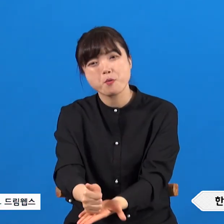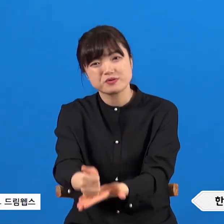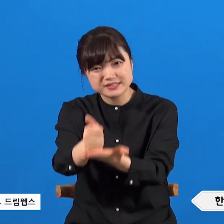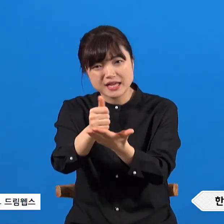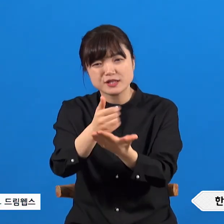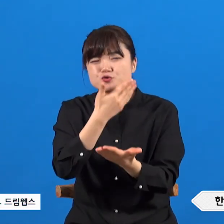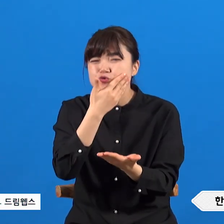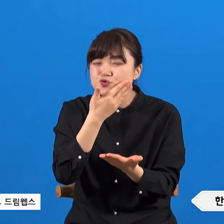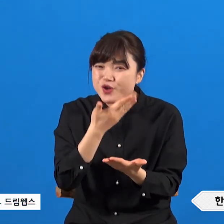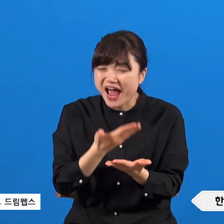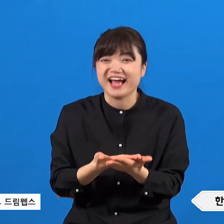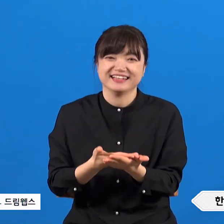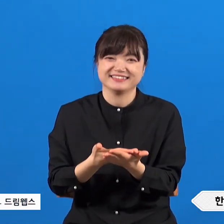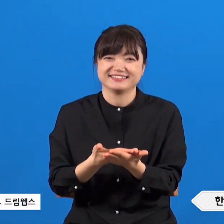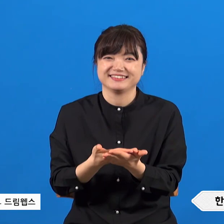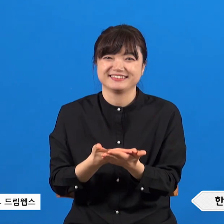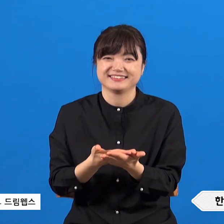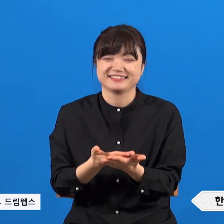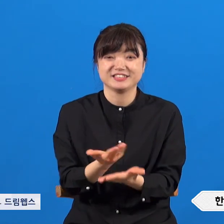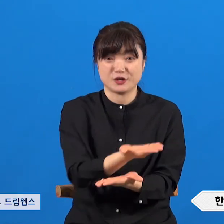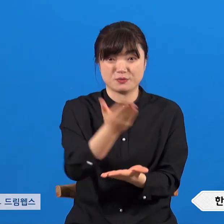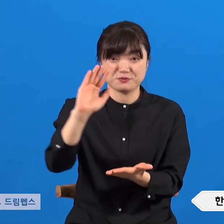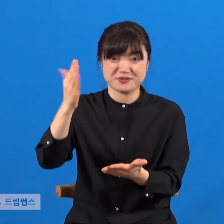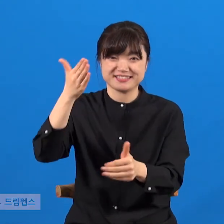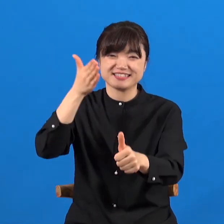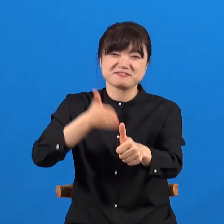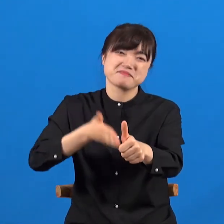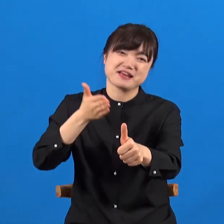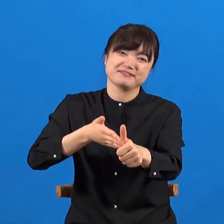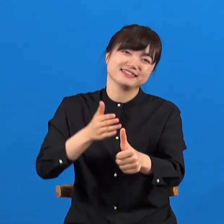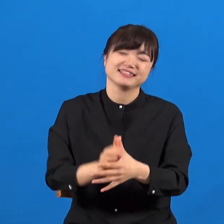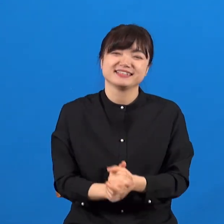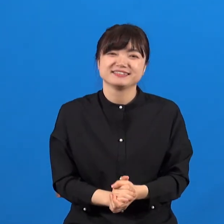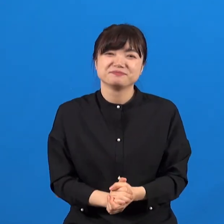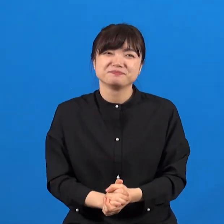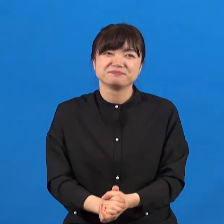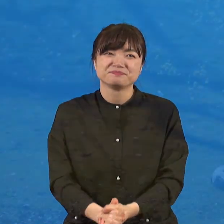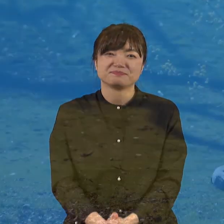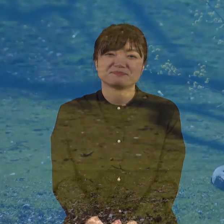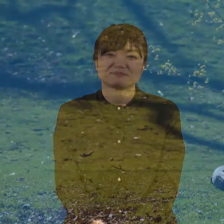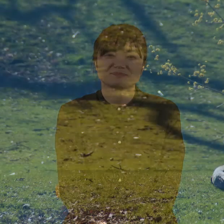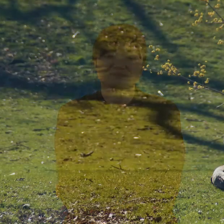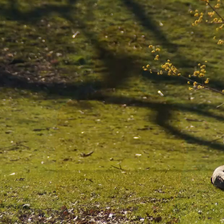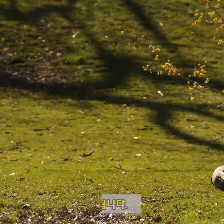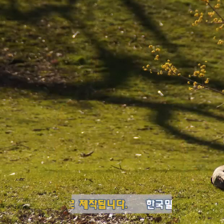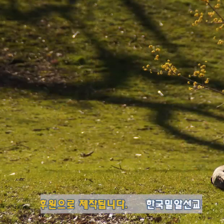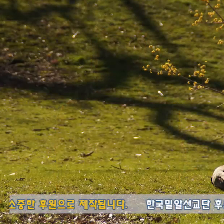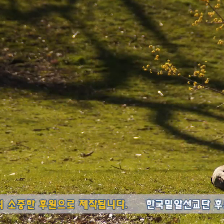그런 귀한 삶을 우리 모두가 살 수 있기를 바랍니다.